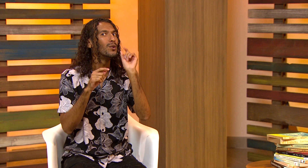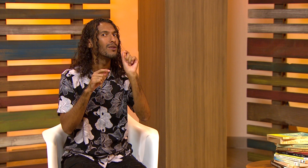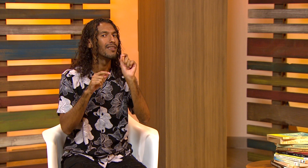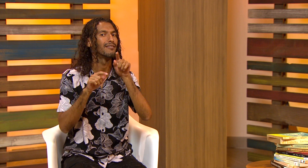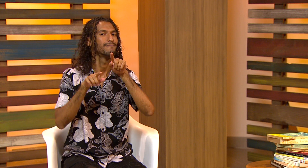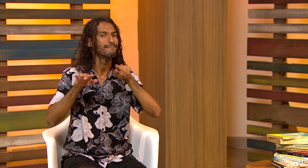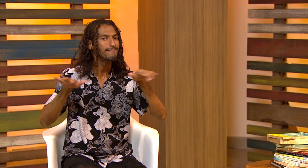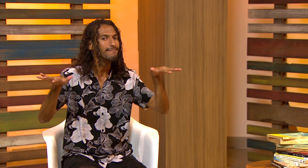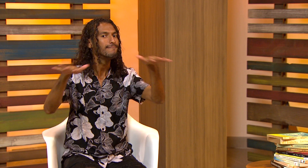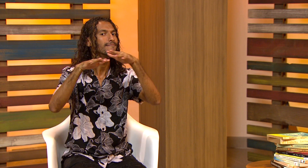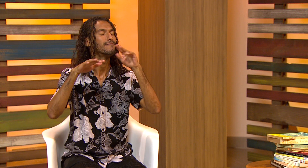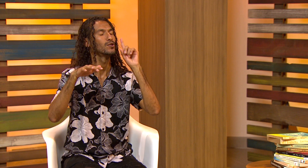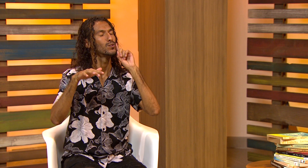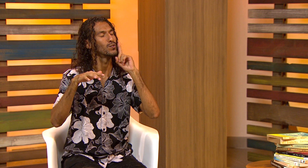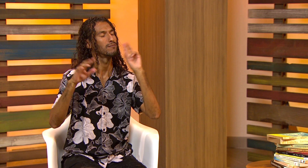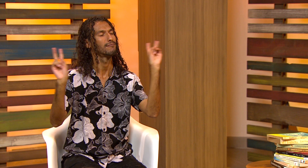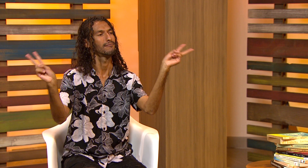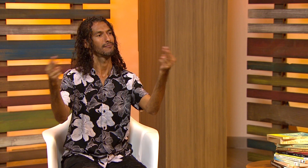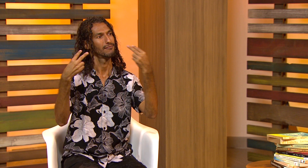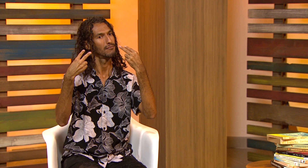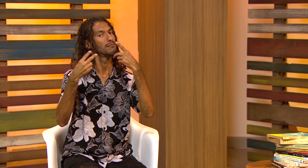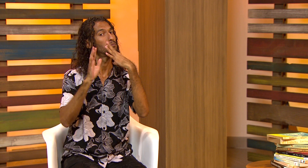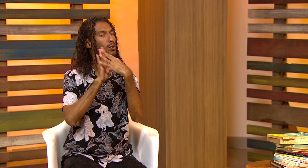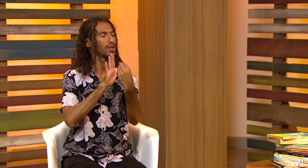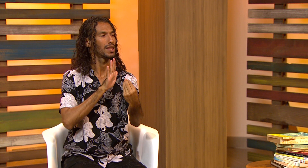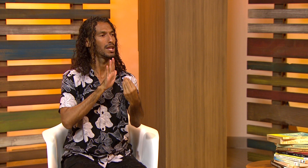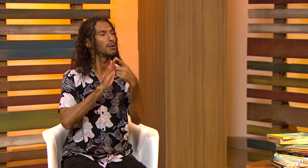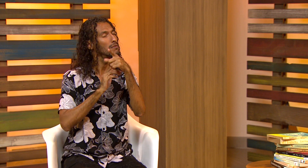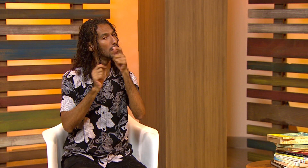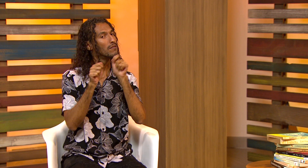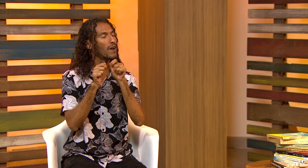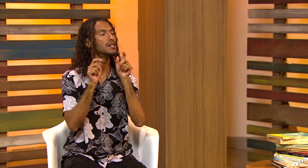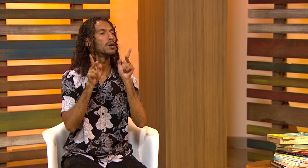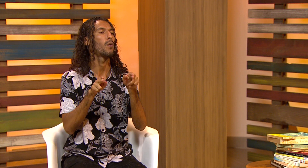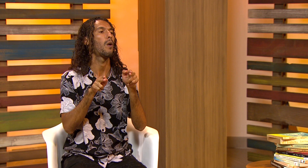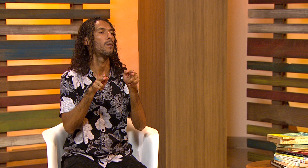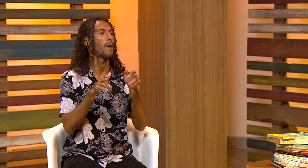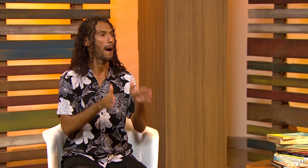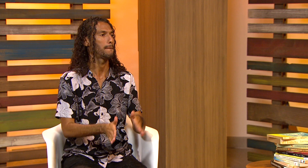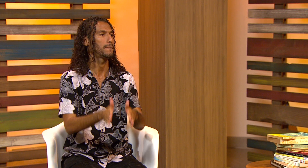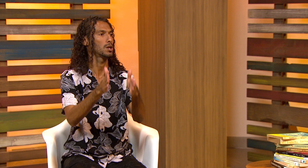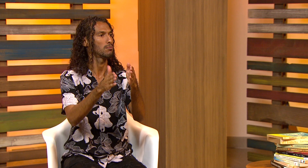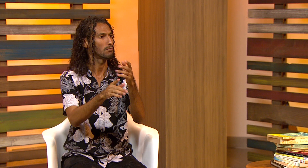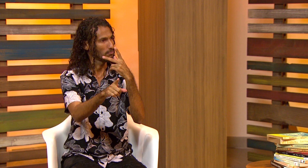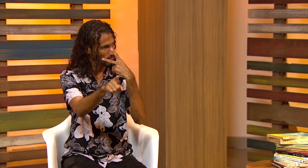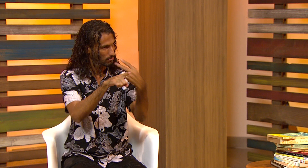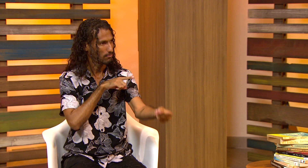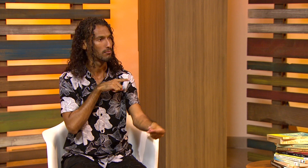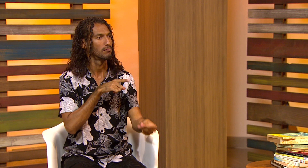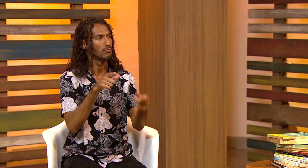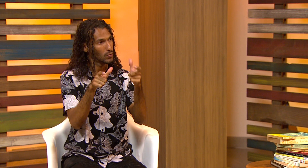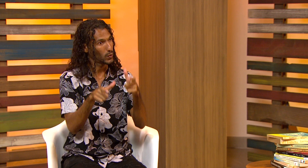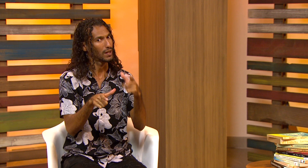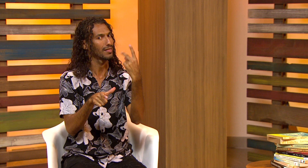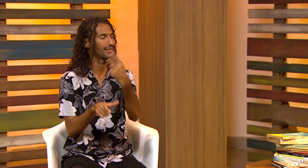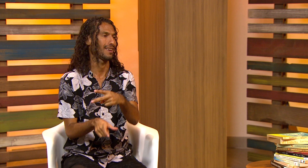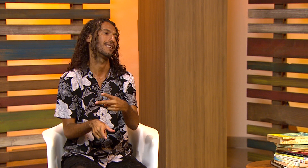os surdos me veem como um modelo e que abriu caminhos para vencer, né, para eles ocuparem os seus espaços.